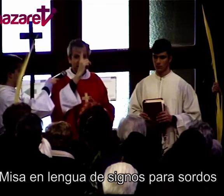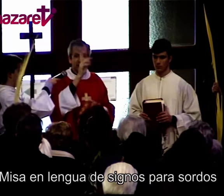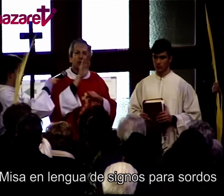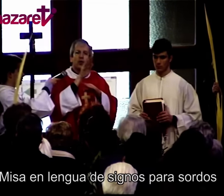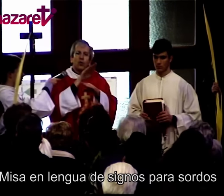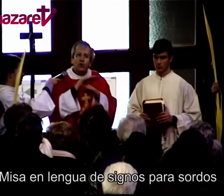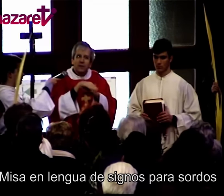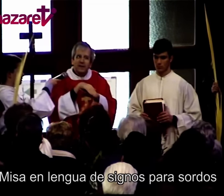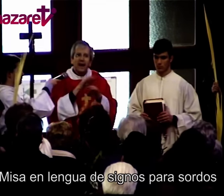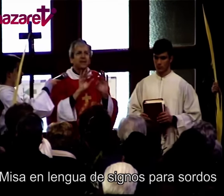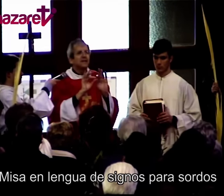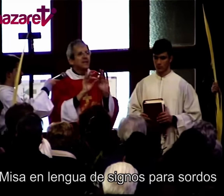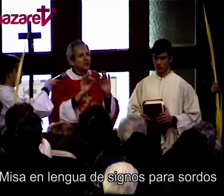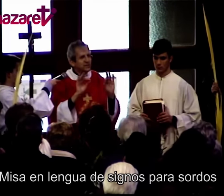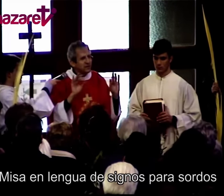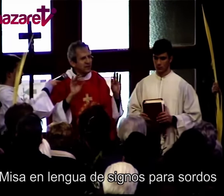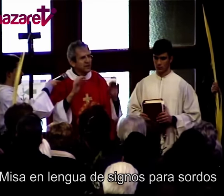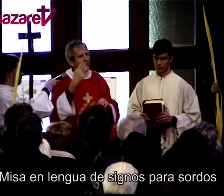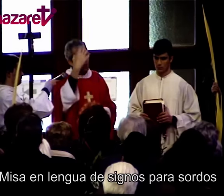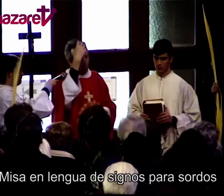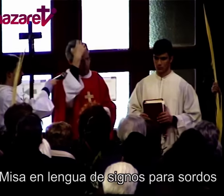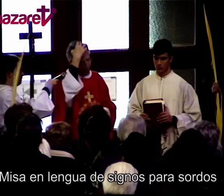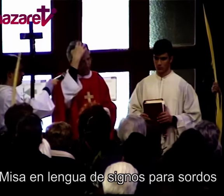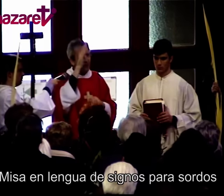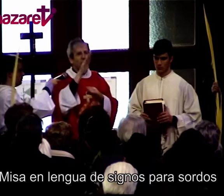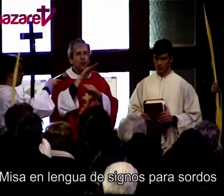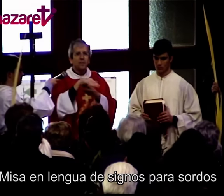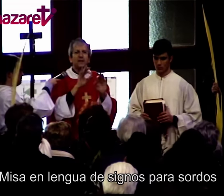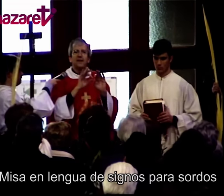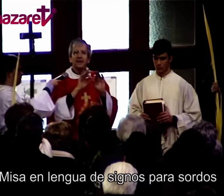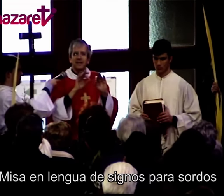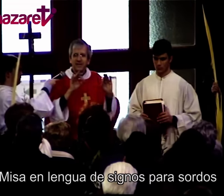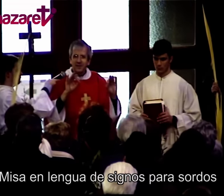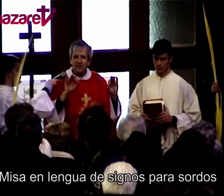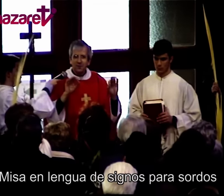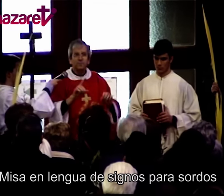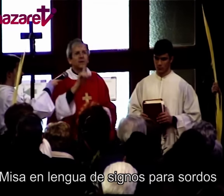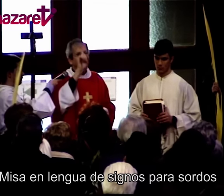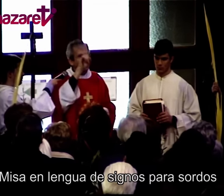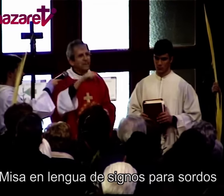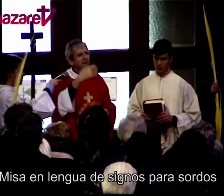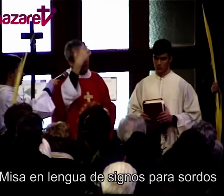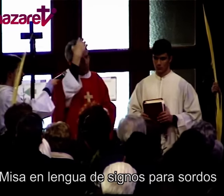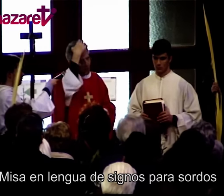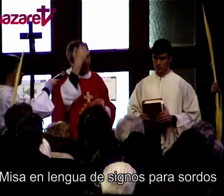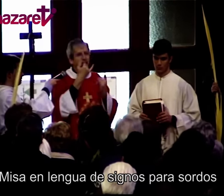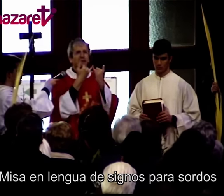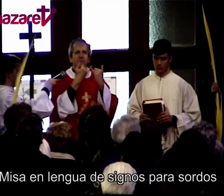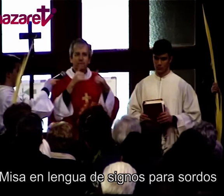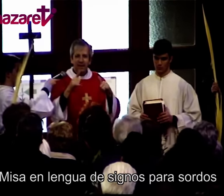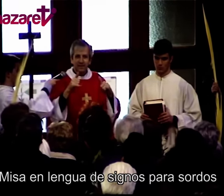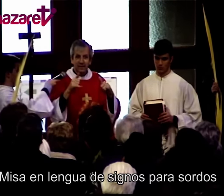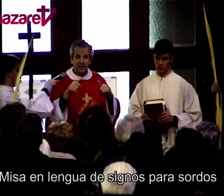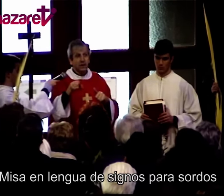Dios Padre, con humildad y con sencillez. Un rey humilde y sencillo, y también un rey